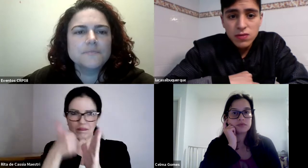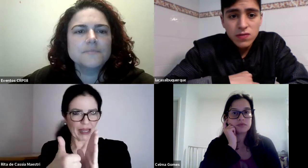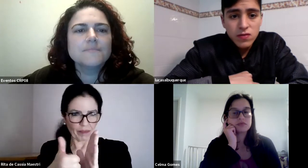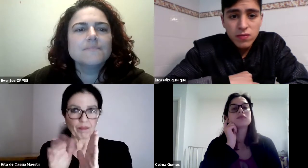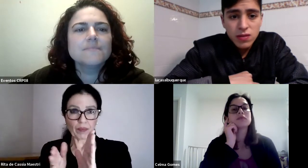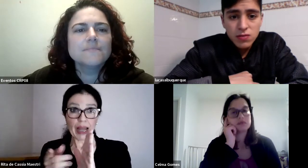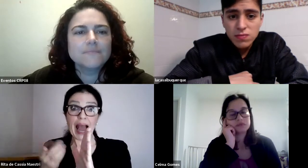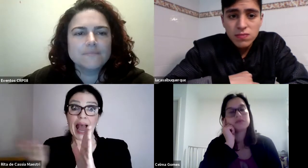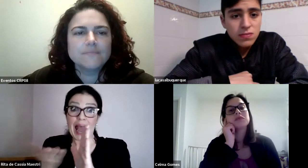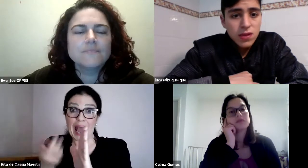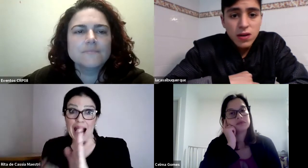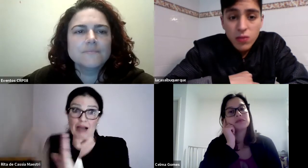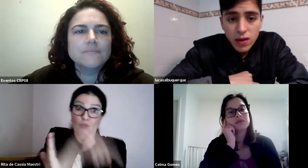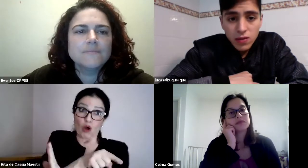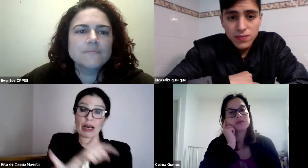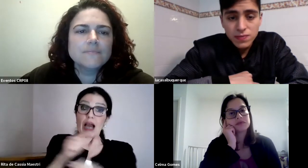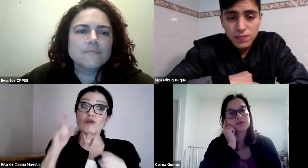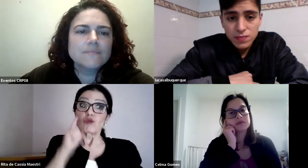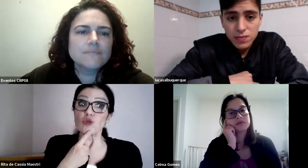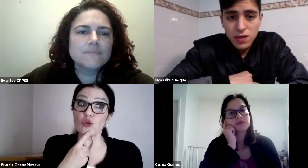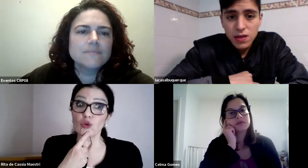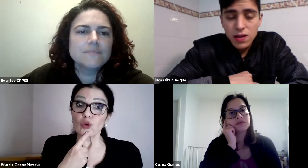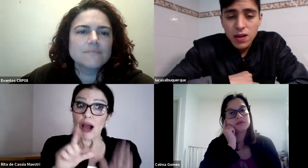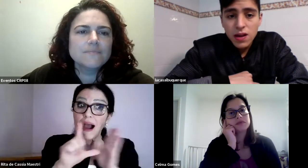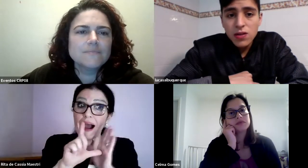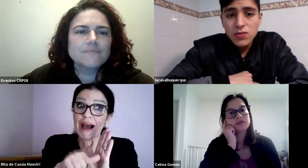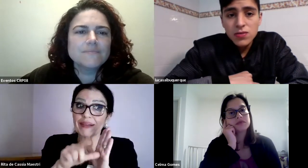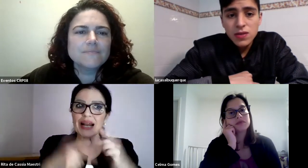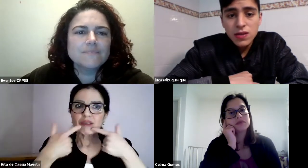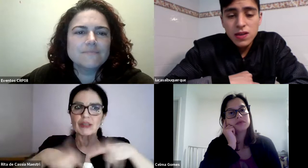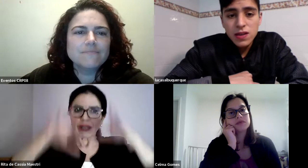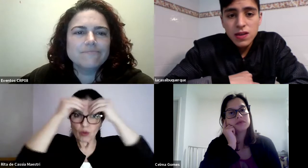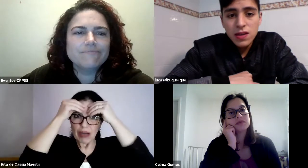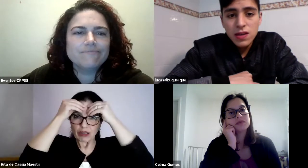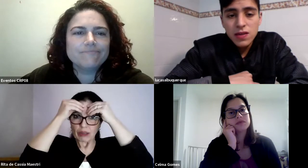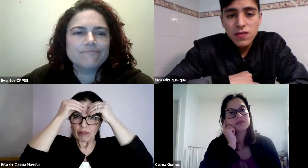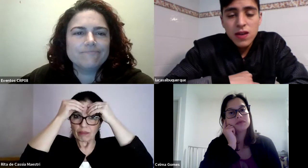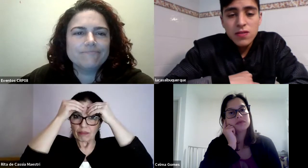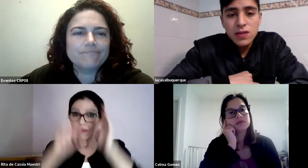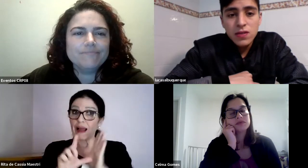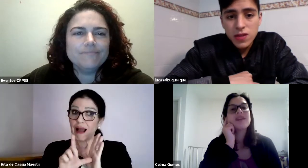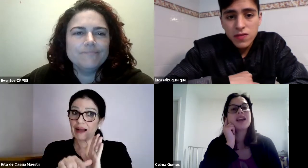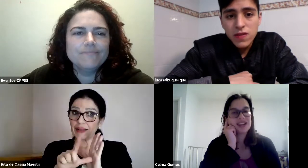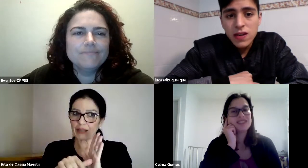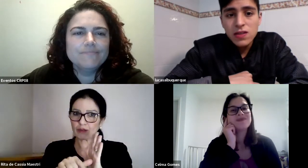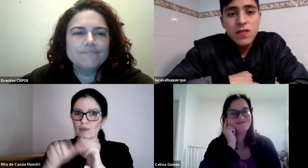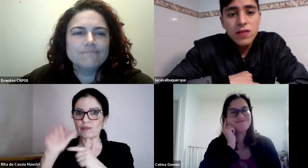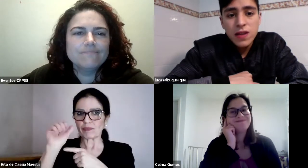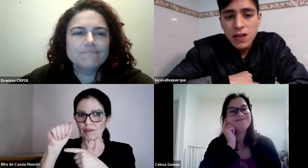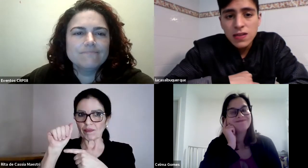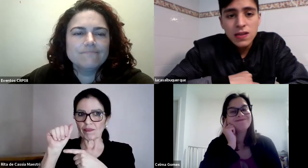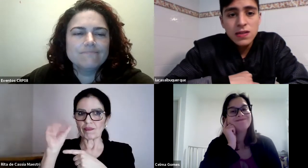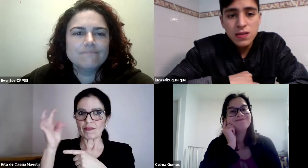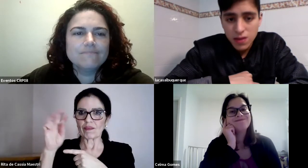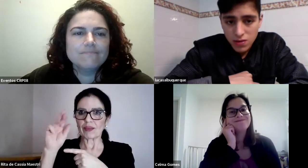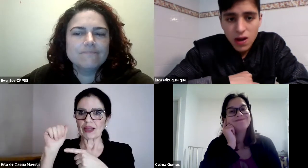ter um desenvolvimento tranquilo. Agora, os surdos que vieram dessa outra fase, tiveram